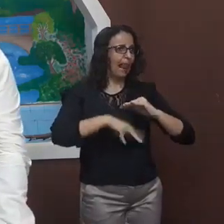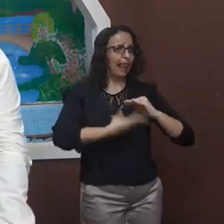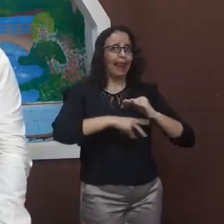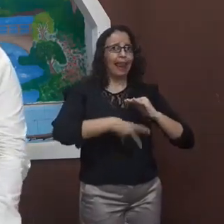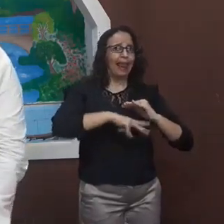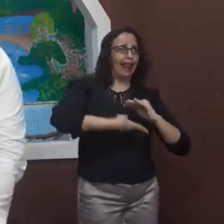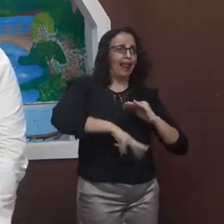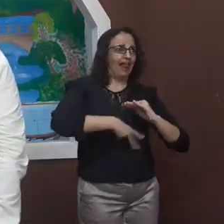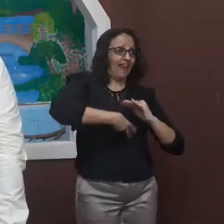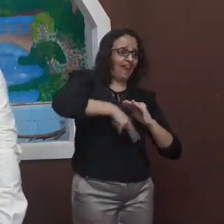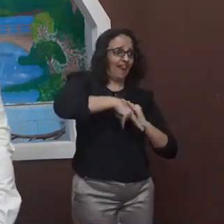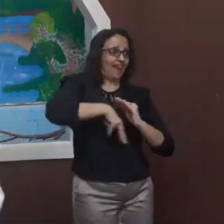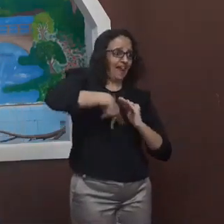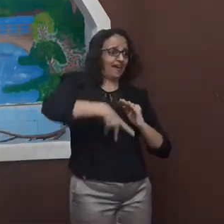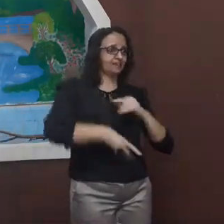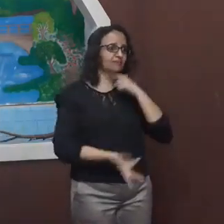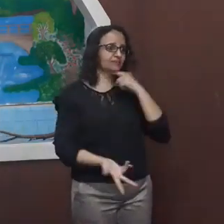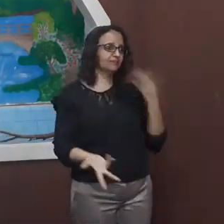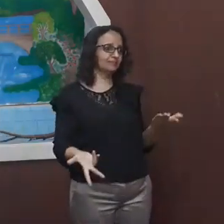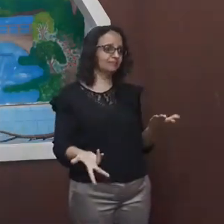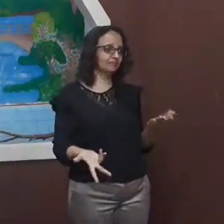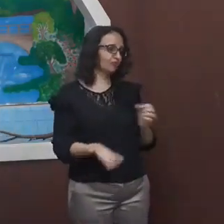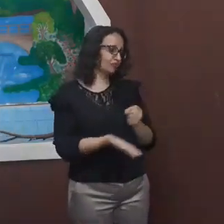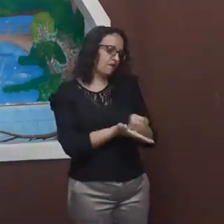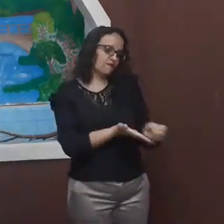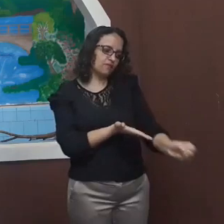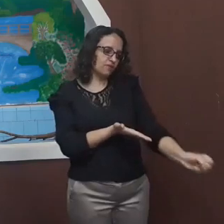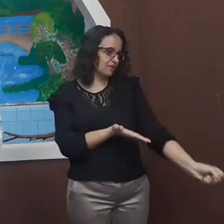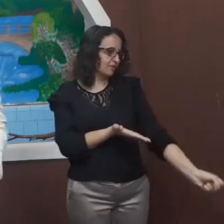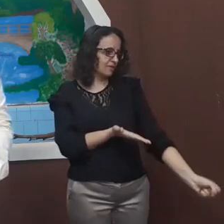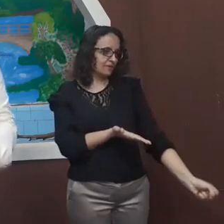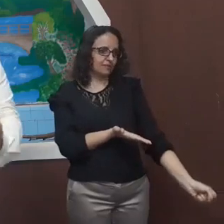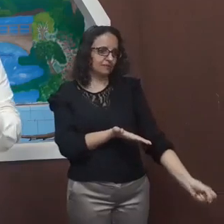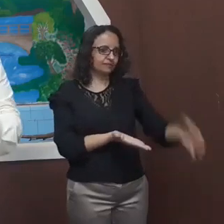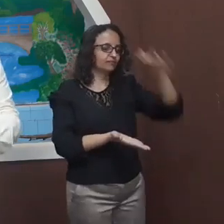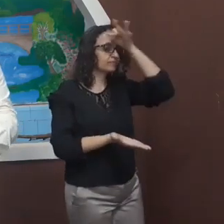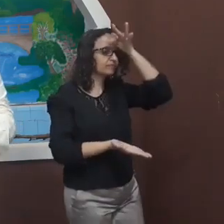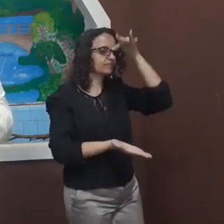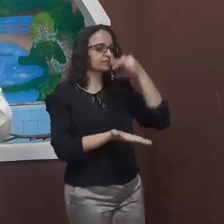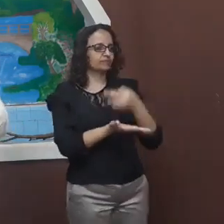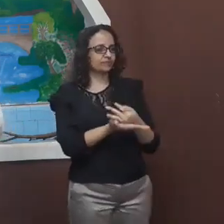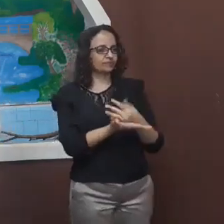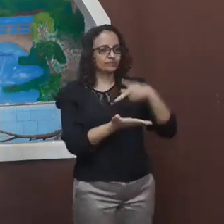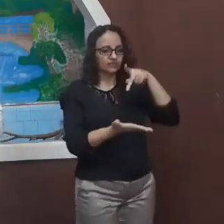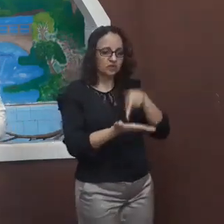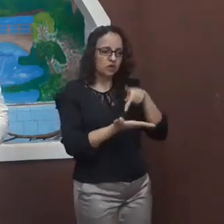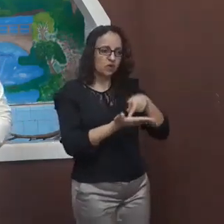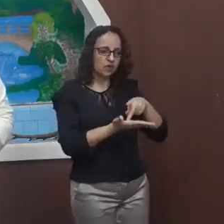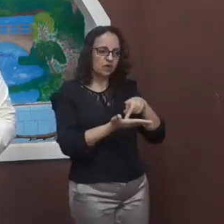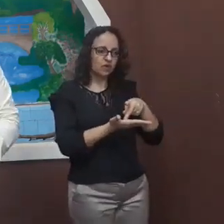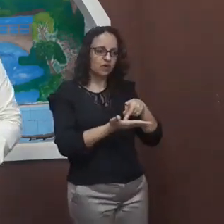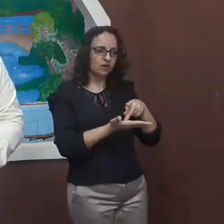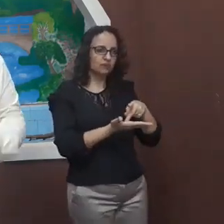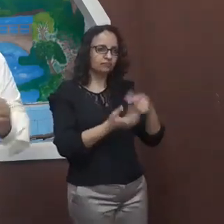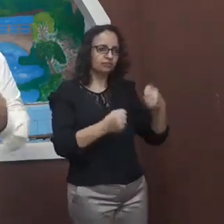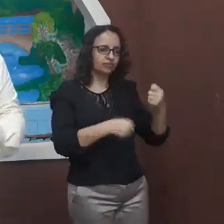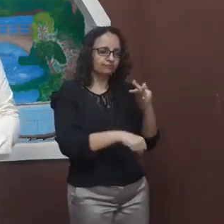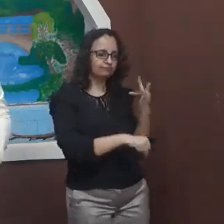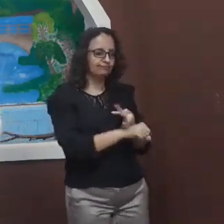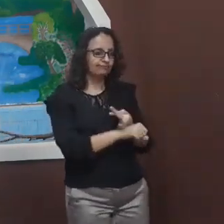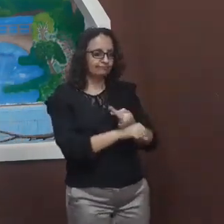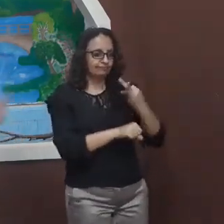irmão. Seja inteligente. Devemos esperar que a fé verdadeira seja provada pelas tribulações